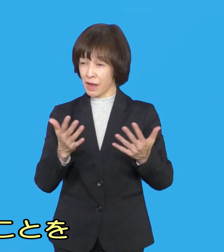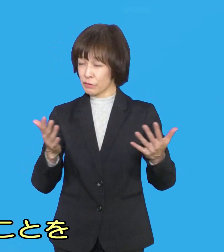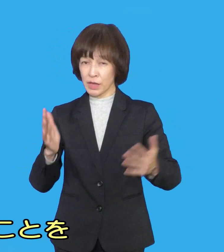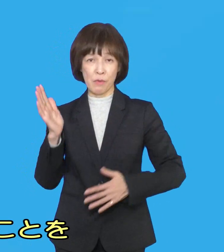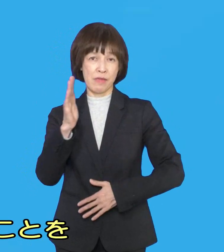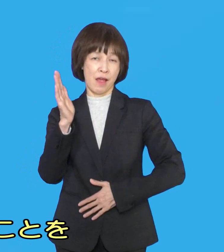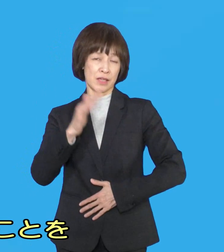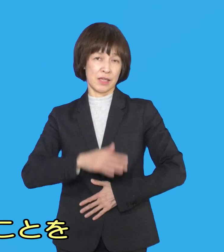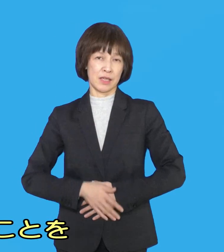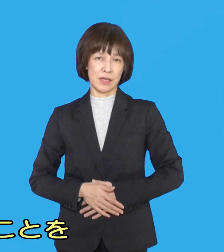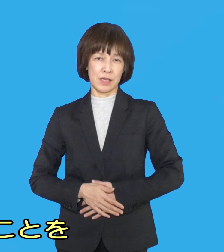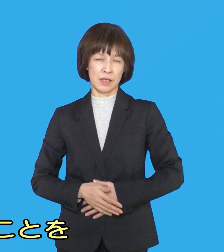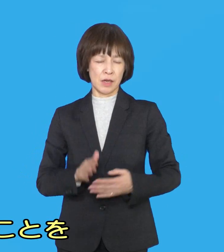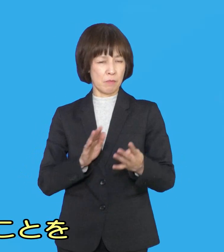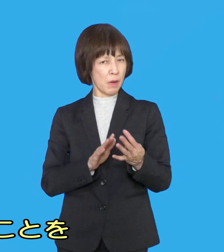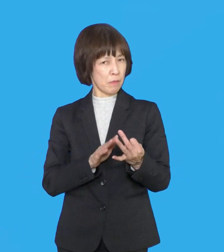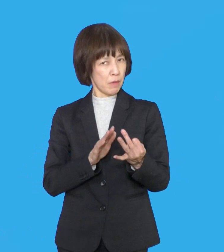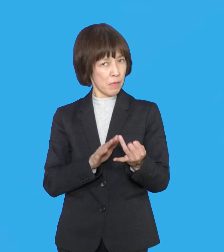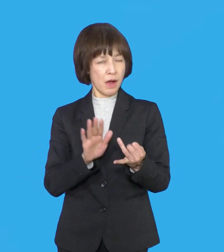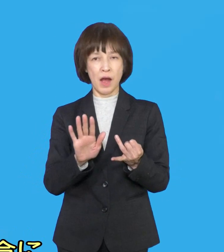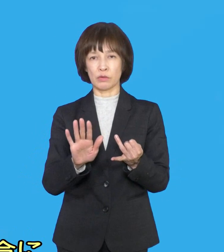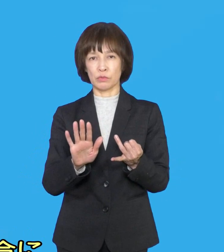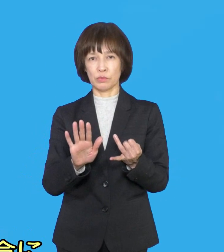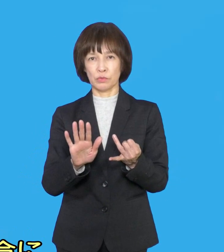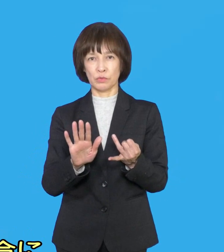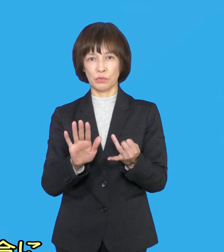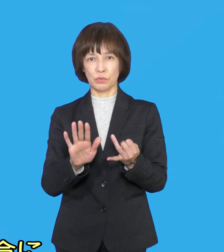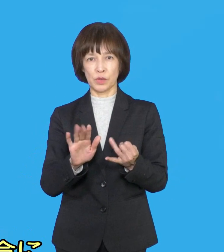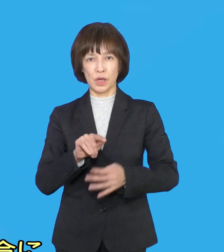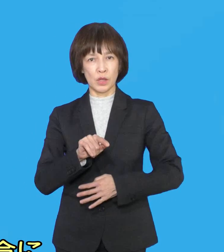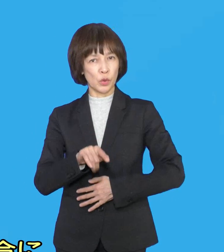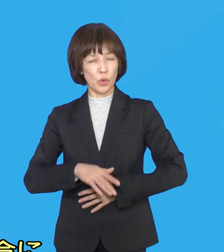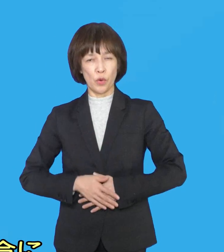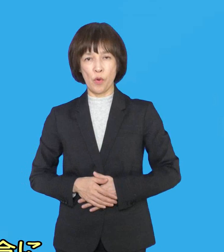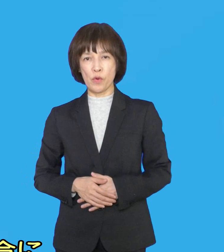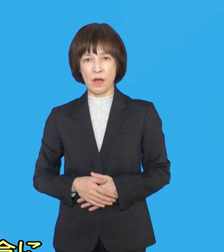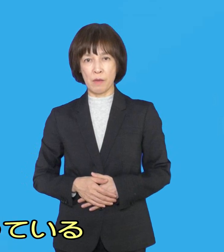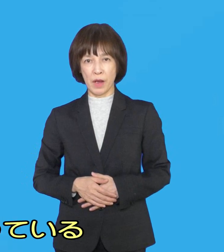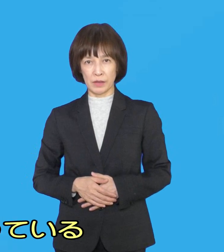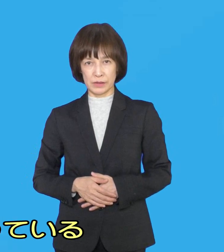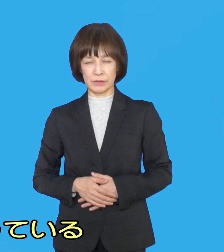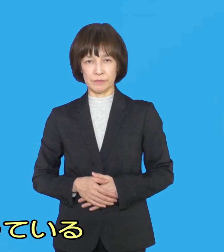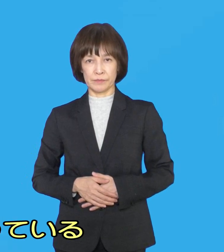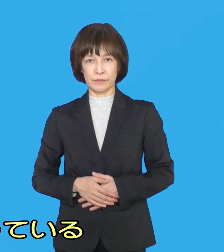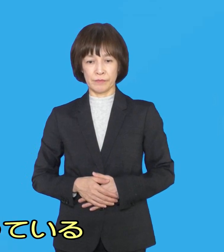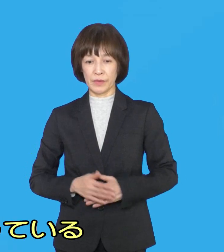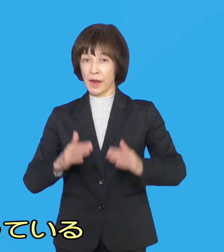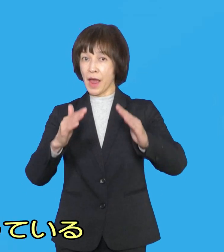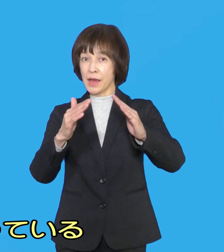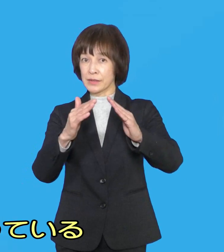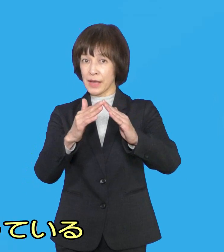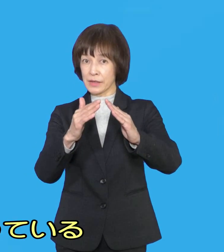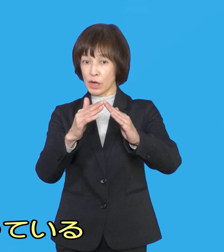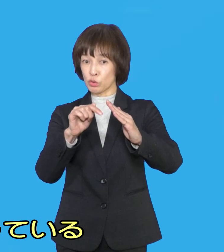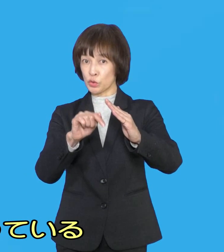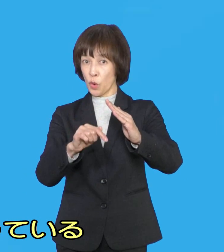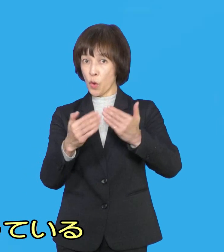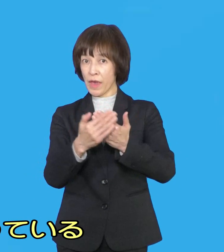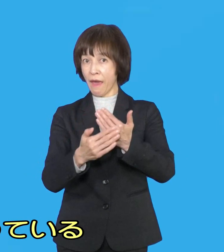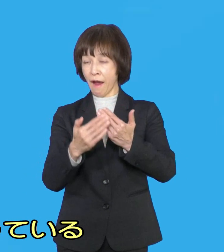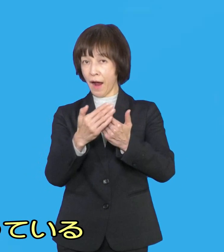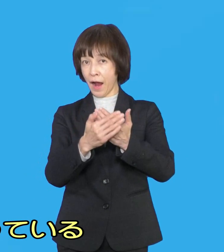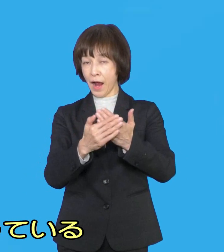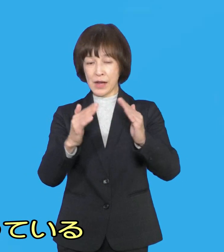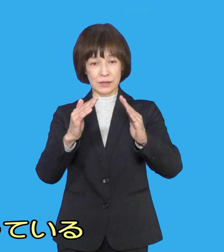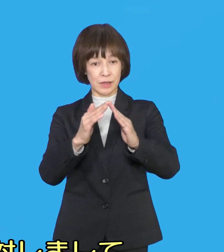が、数例あるということを確認をしています。ですから、そのような場合にですね、在宅ケアを行っ